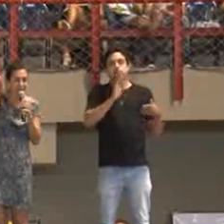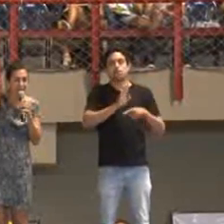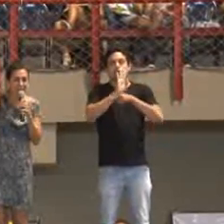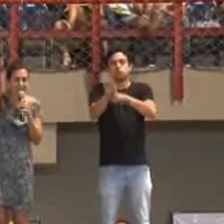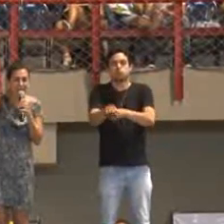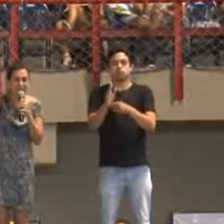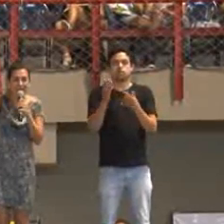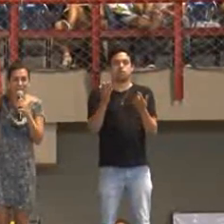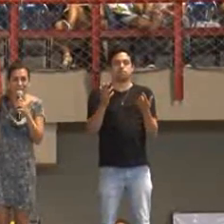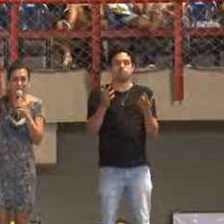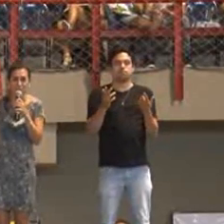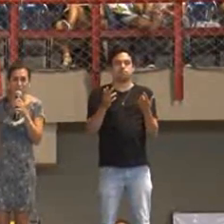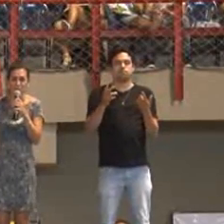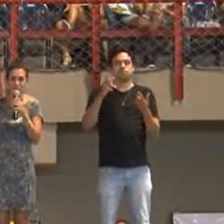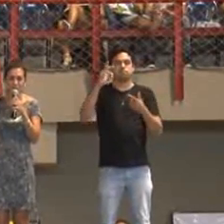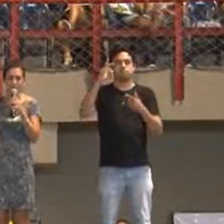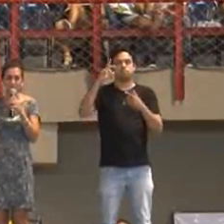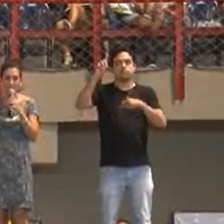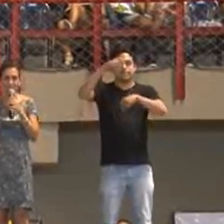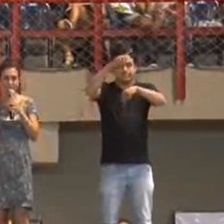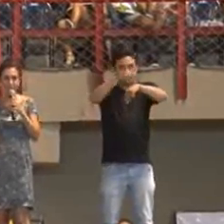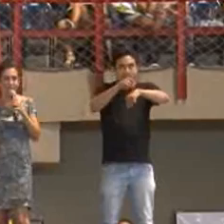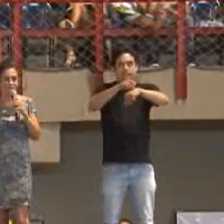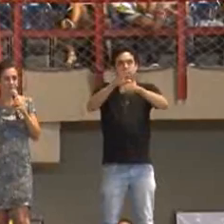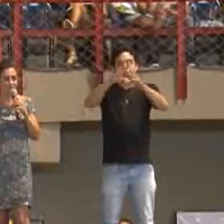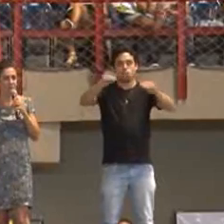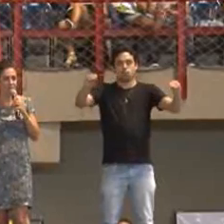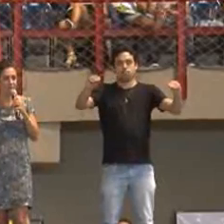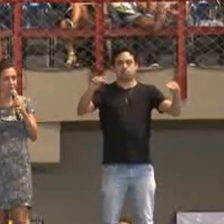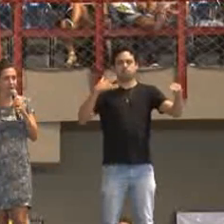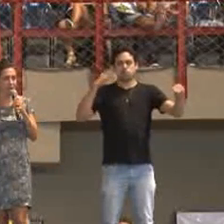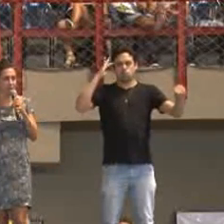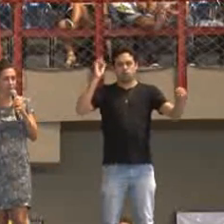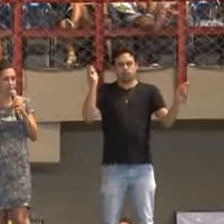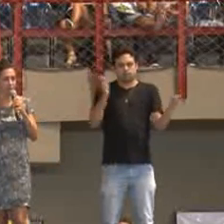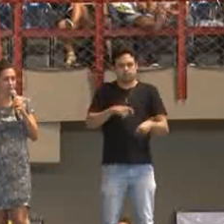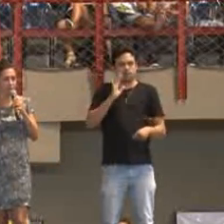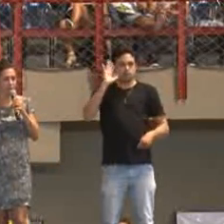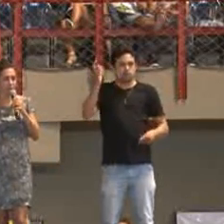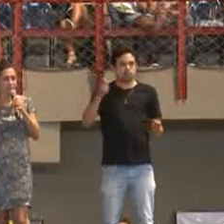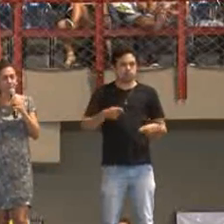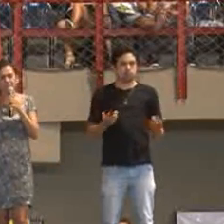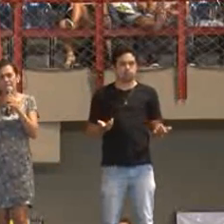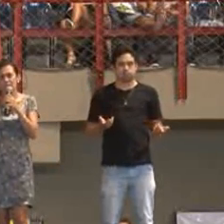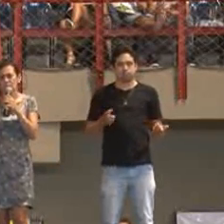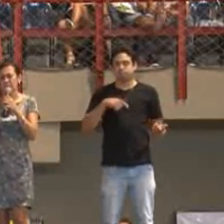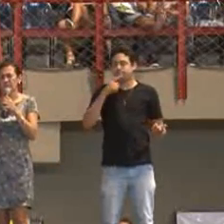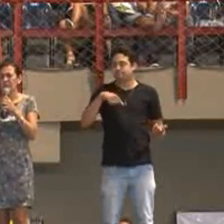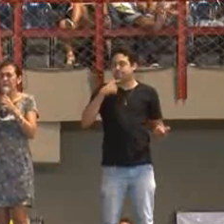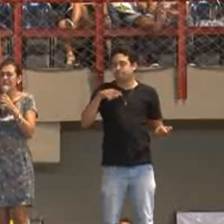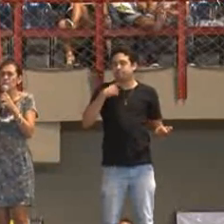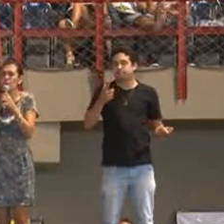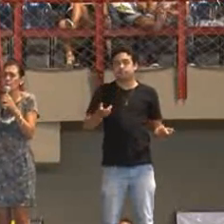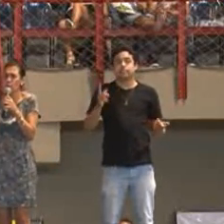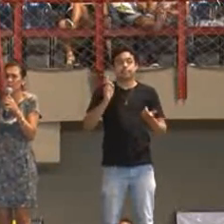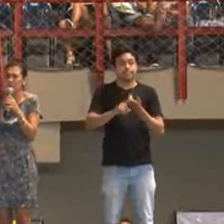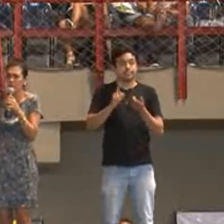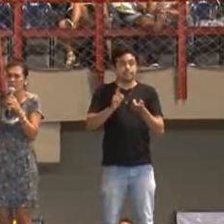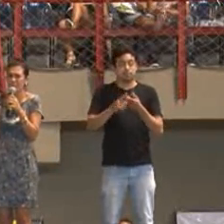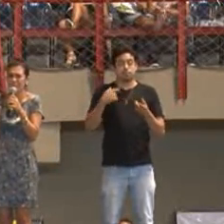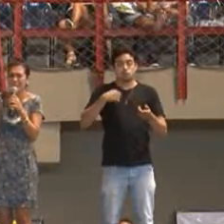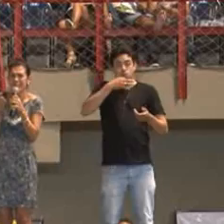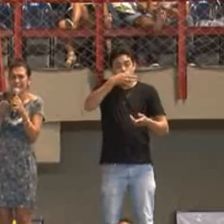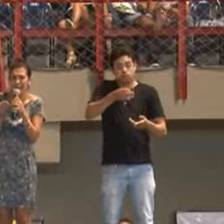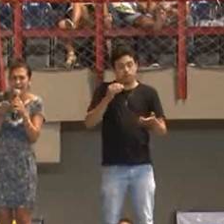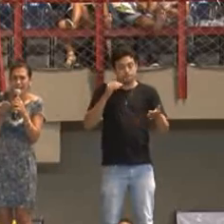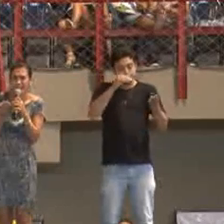ajudar na erradicação do mosquito da dengue. Você acha que isso é viável? Não. Na sua conclusão,